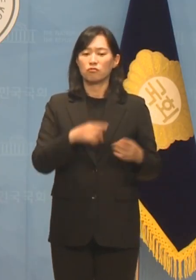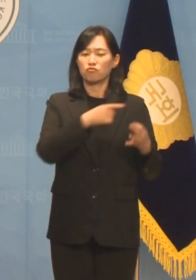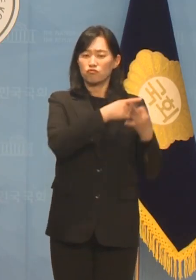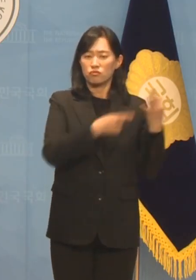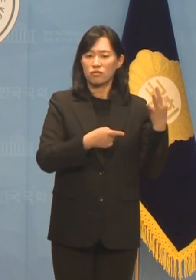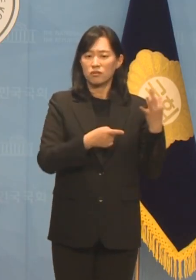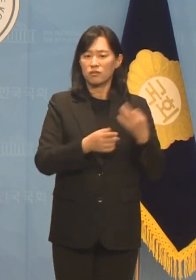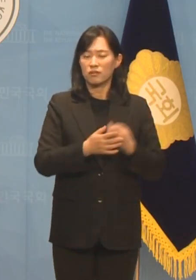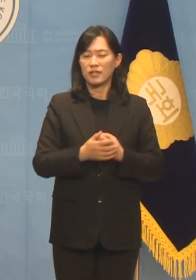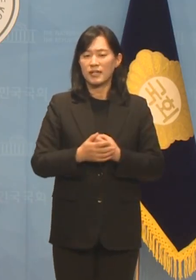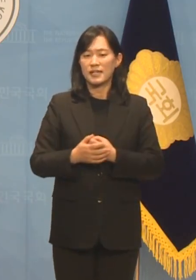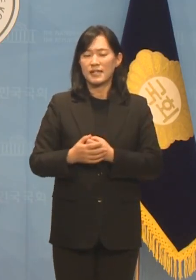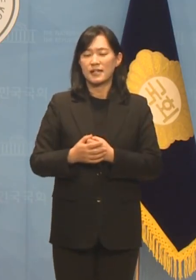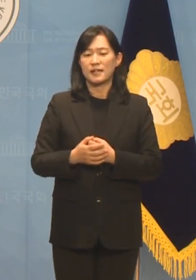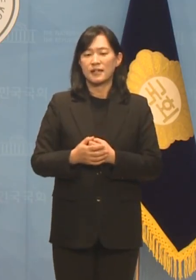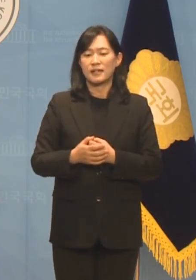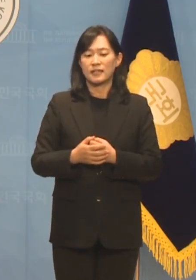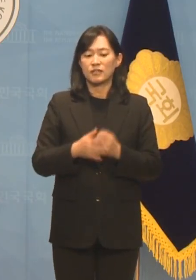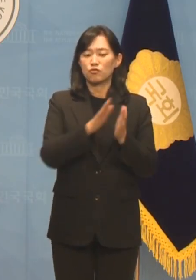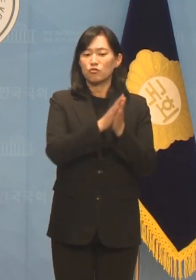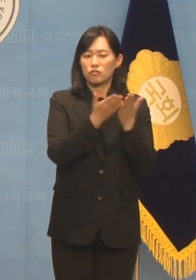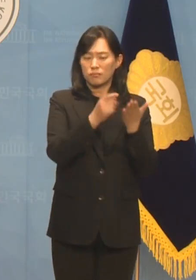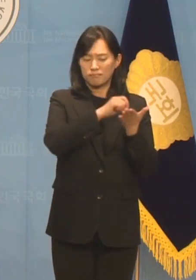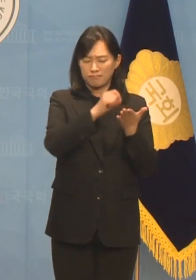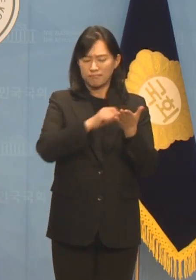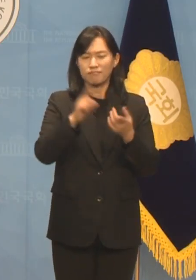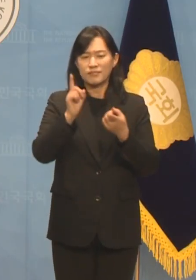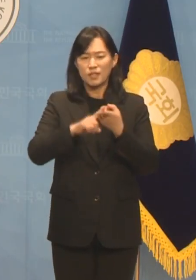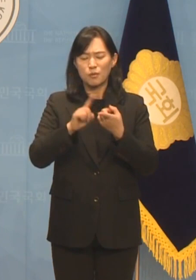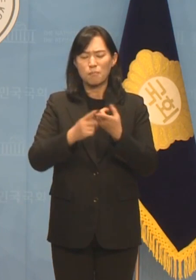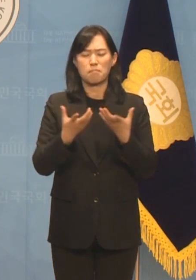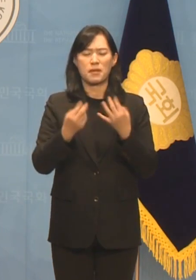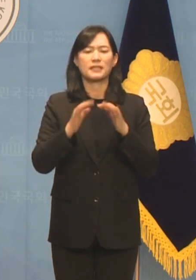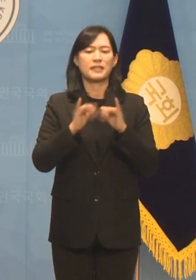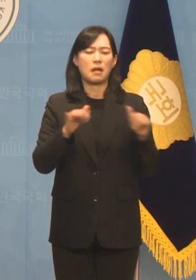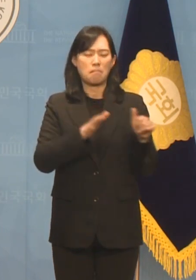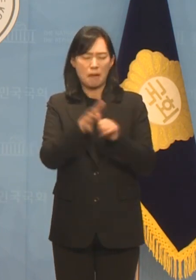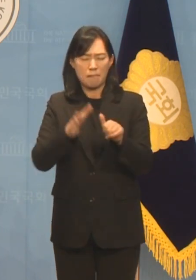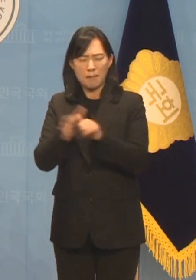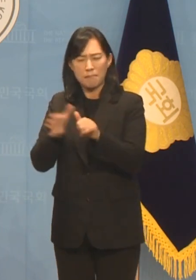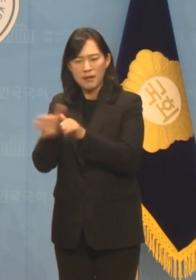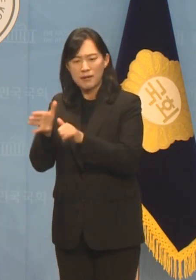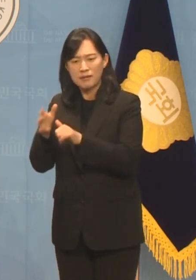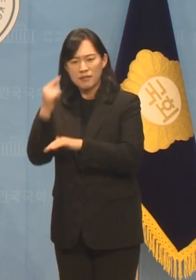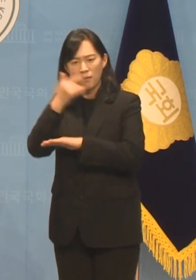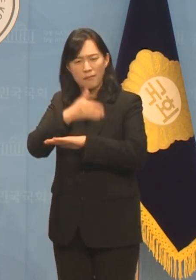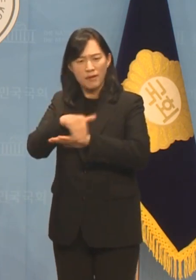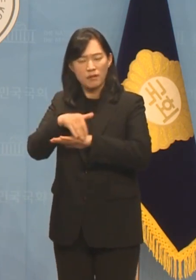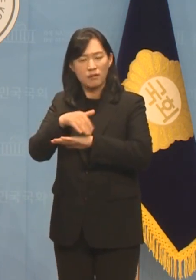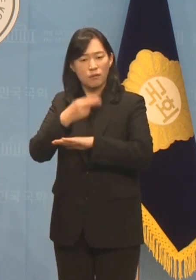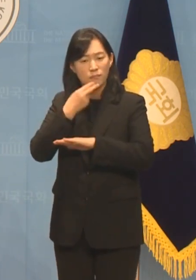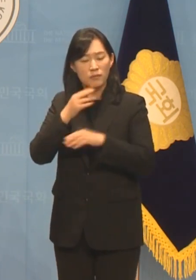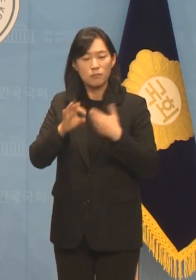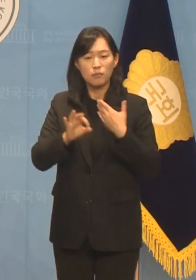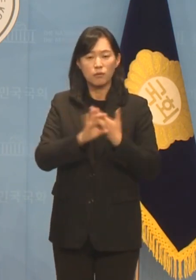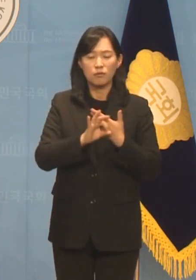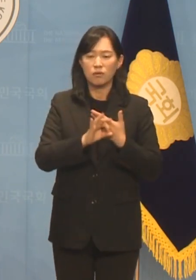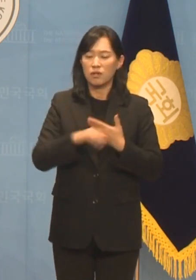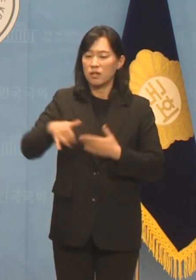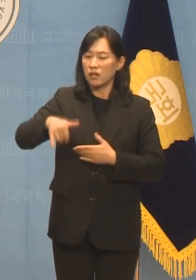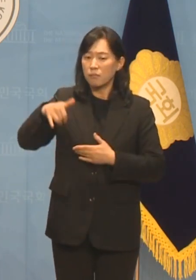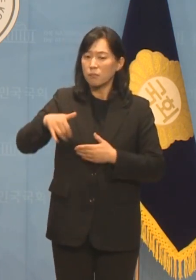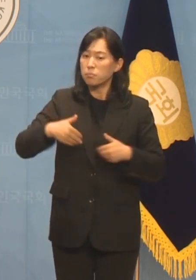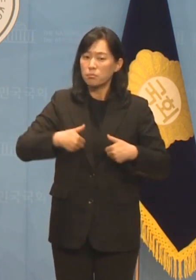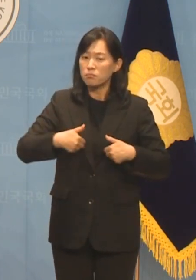윤석열과 김용현이 노상원의 수첩에 적힌 대로 무수한 사람을 학살하려고 하지 않았다면 있을 수